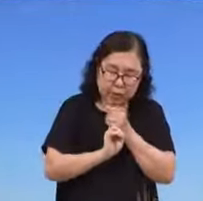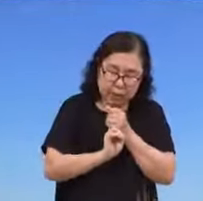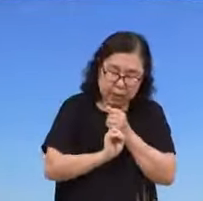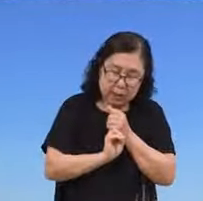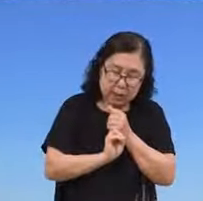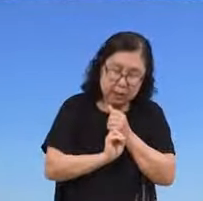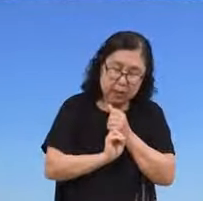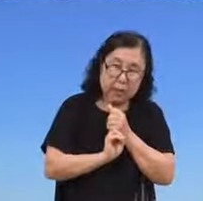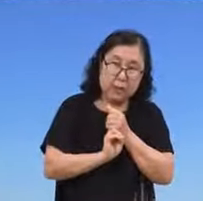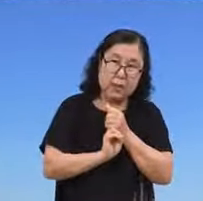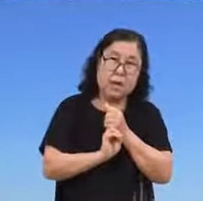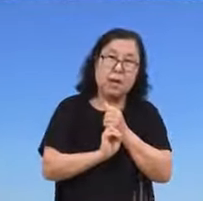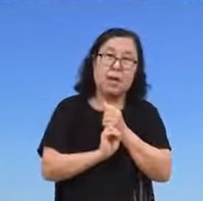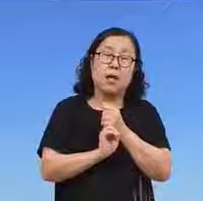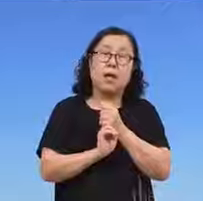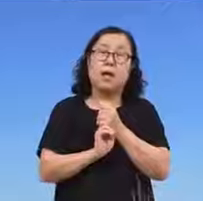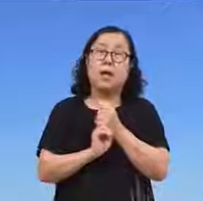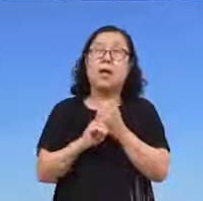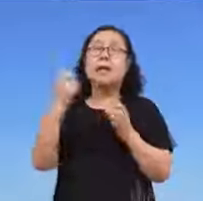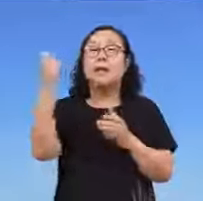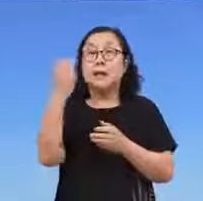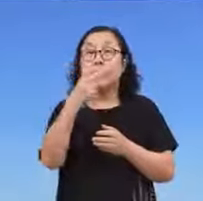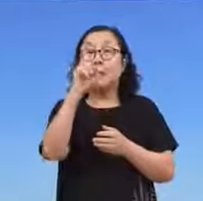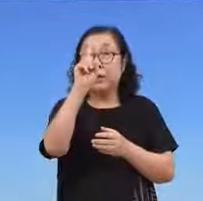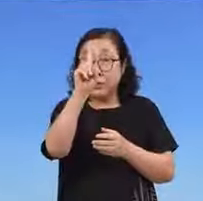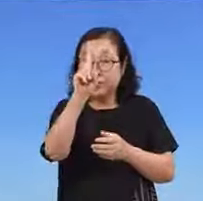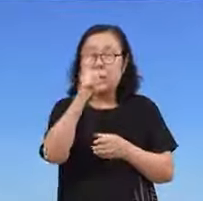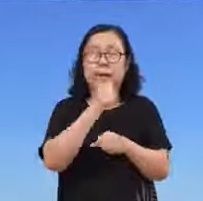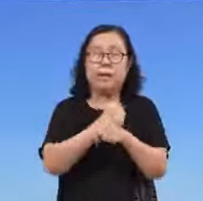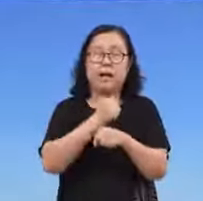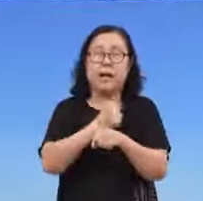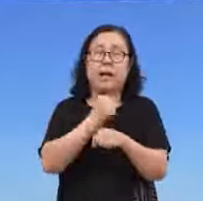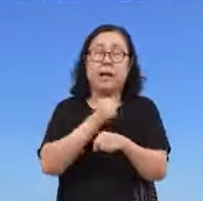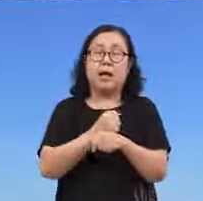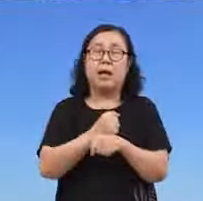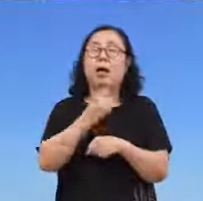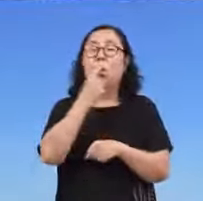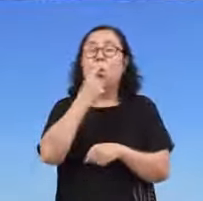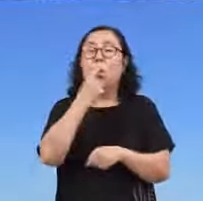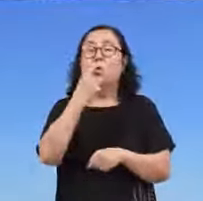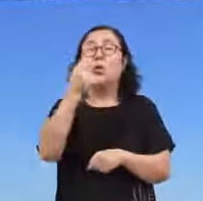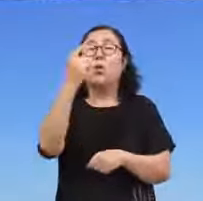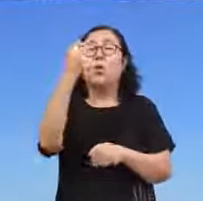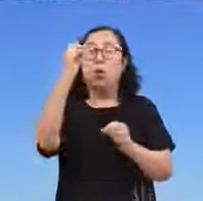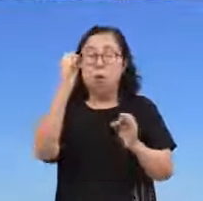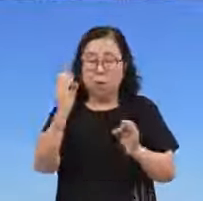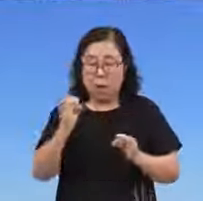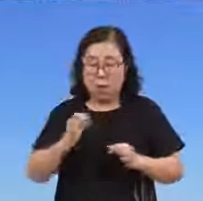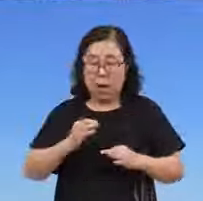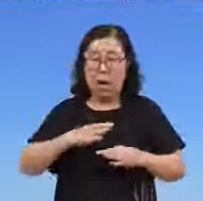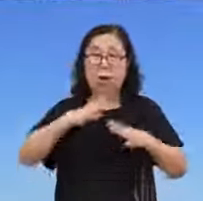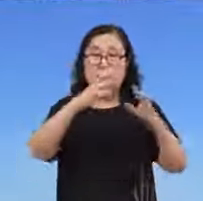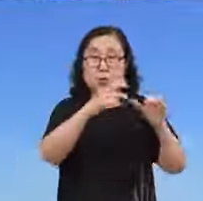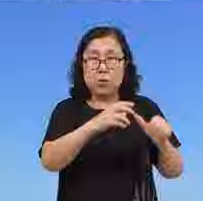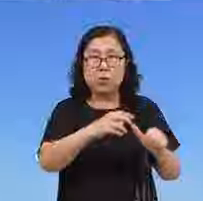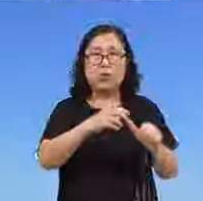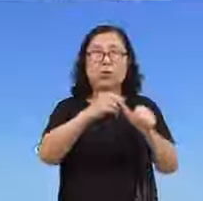다시 한번 1절 이렇게 노래하기 원합니다. 오 놀라운 구세주 예수 내 주